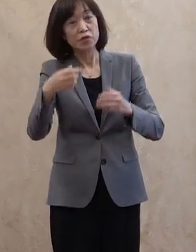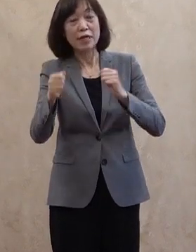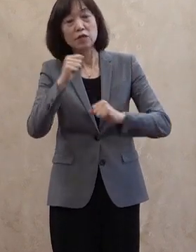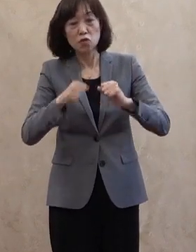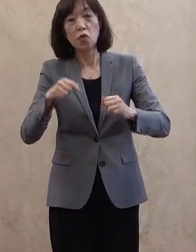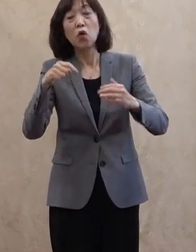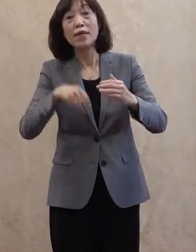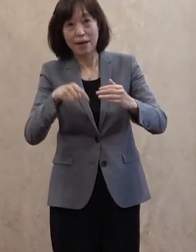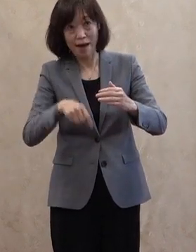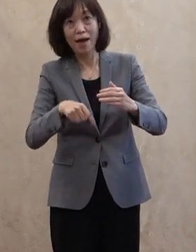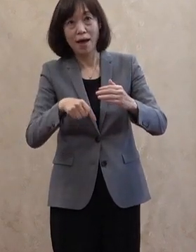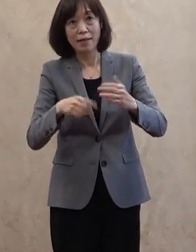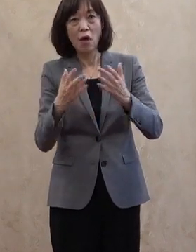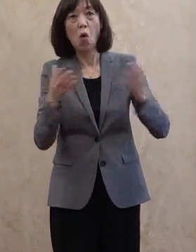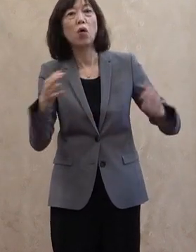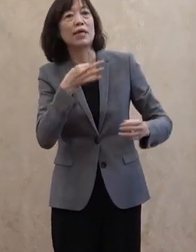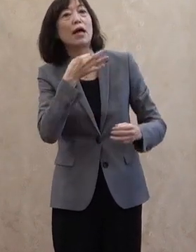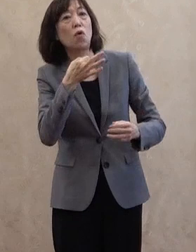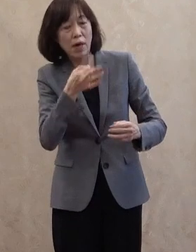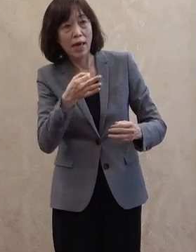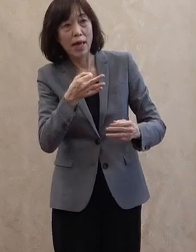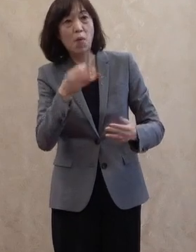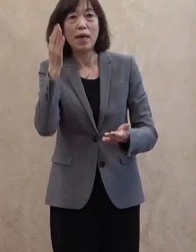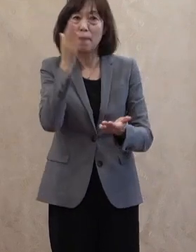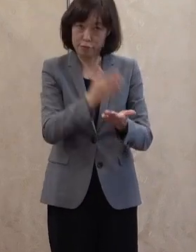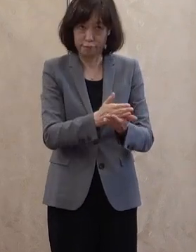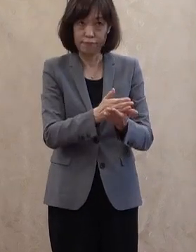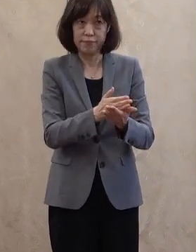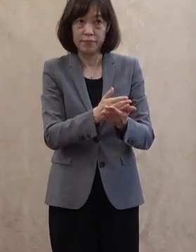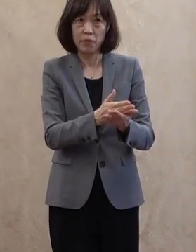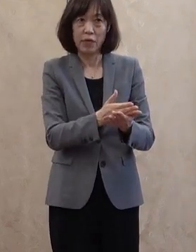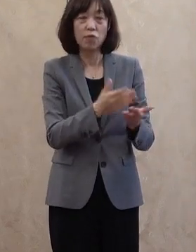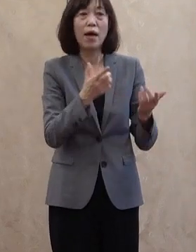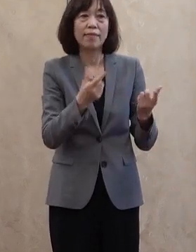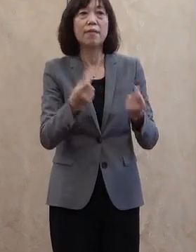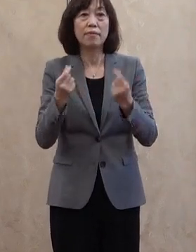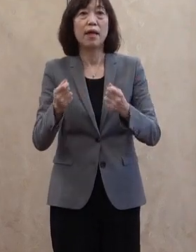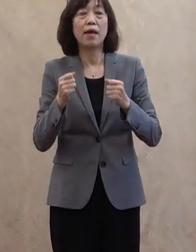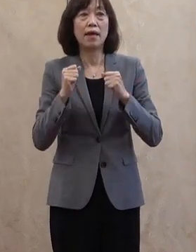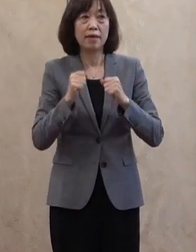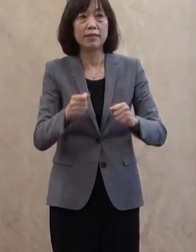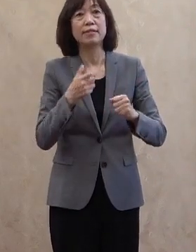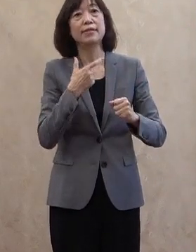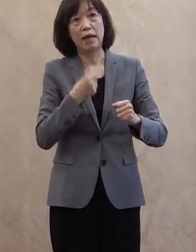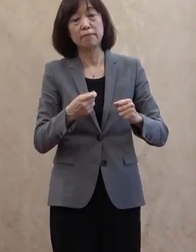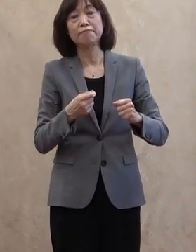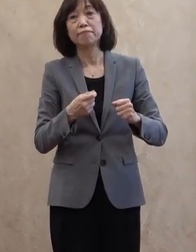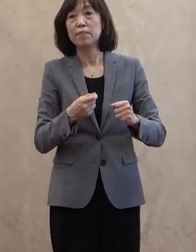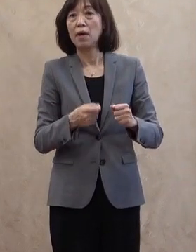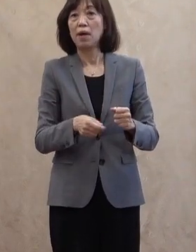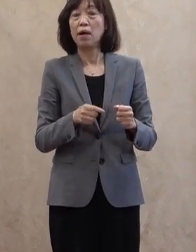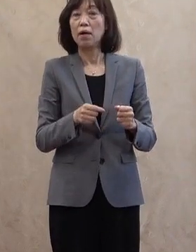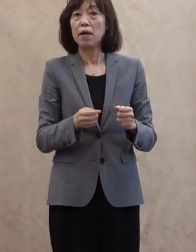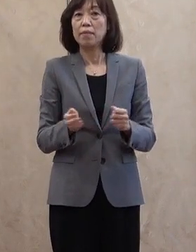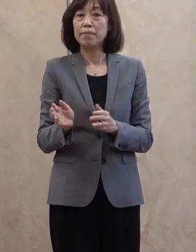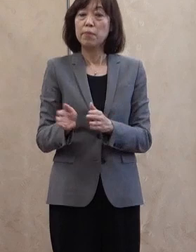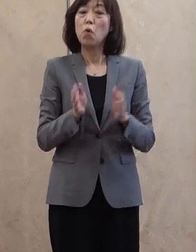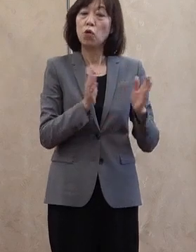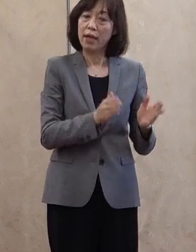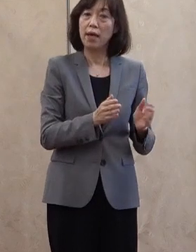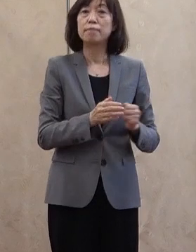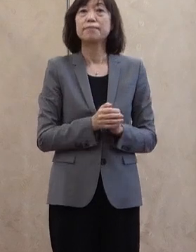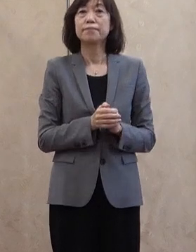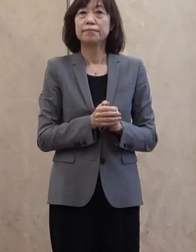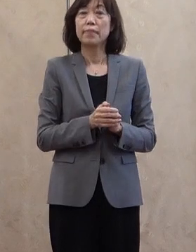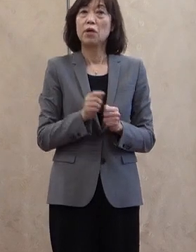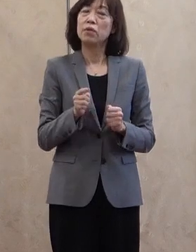生を伴うようなもの、それはもうやらないということの徹底をしていきたいと思います。で一方で